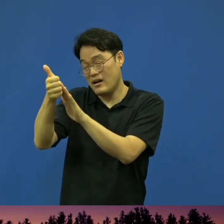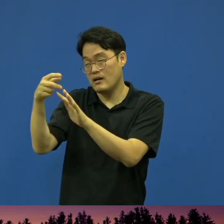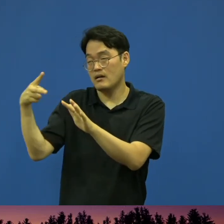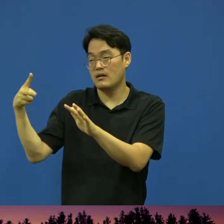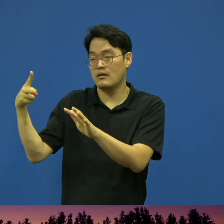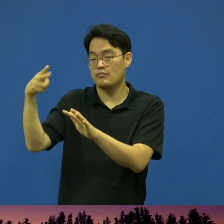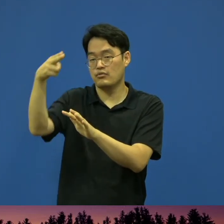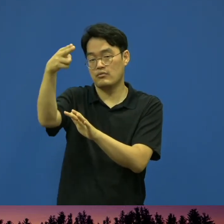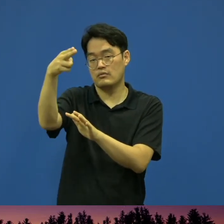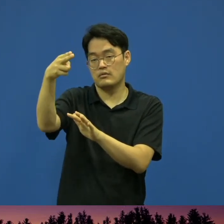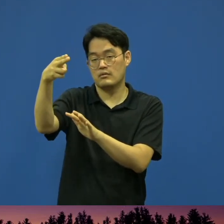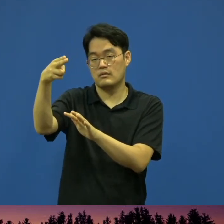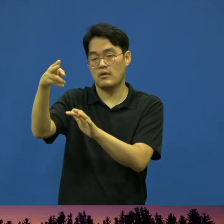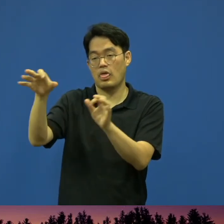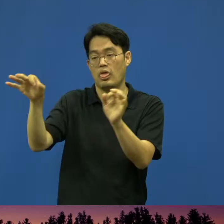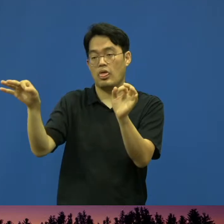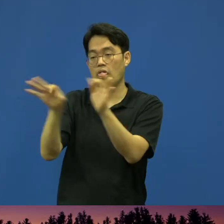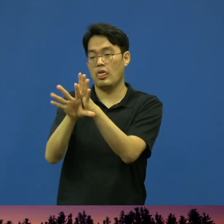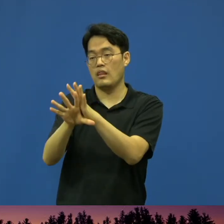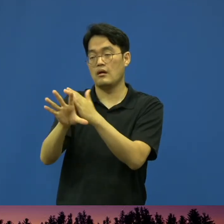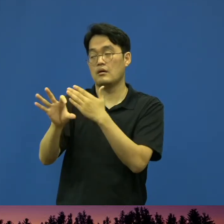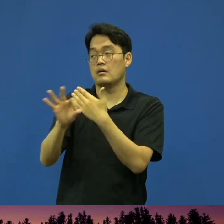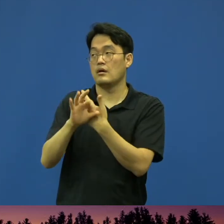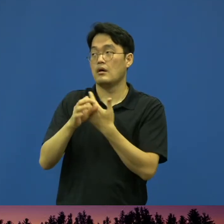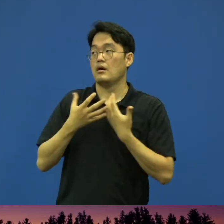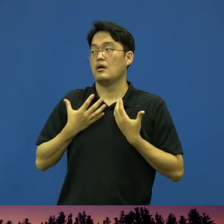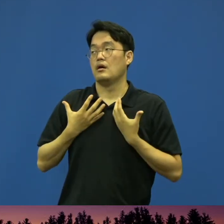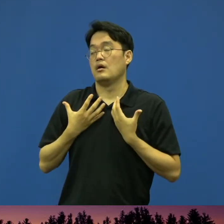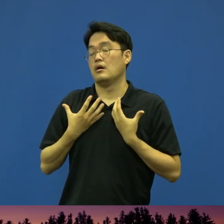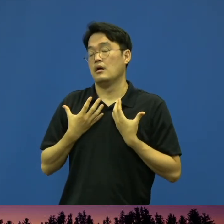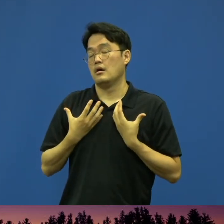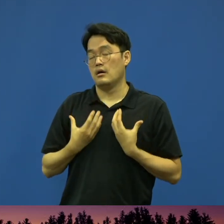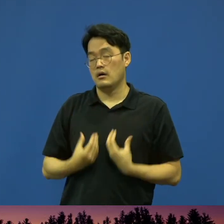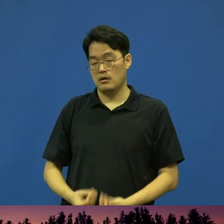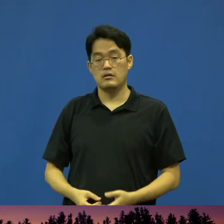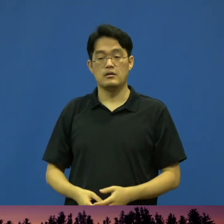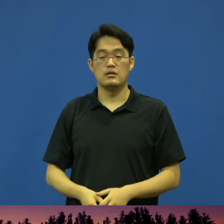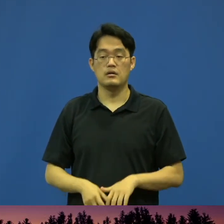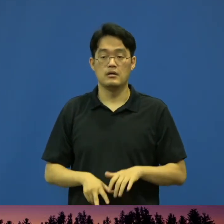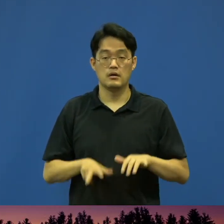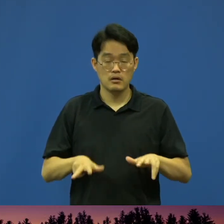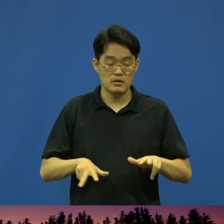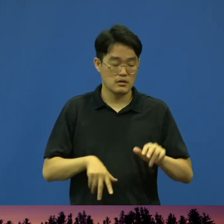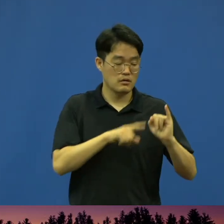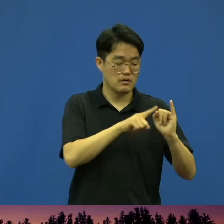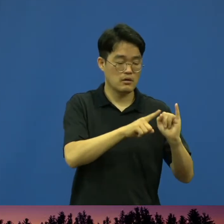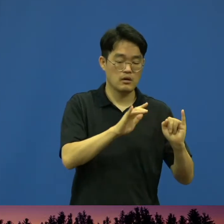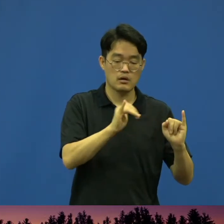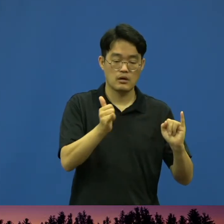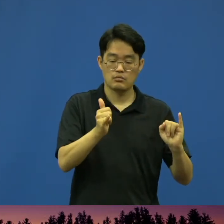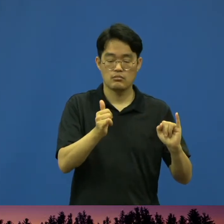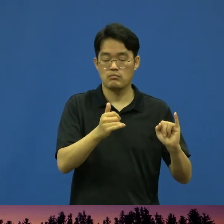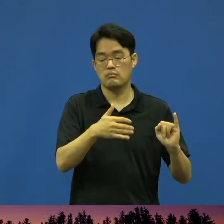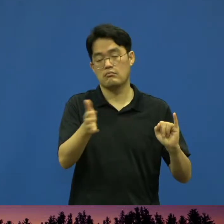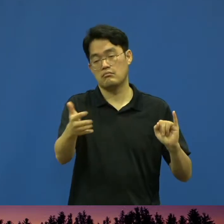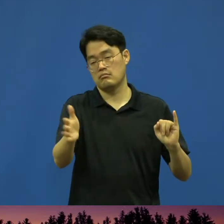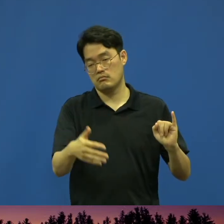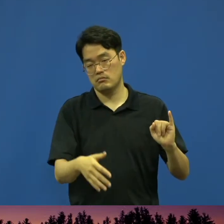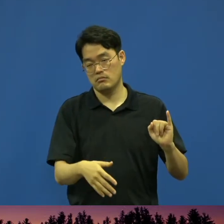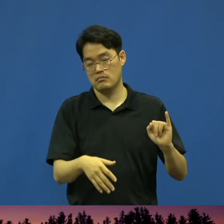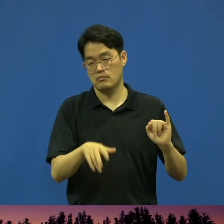끝나버렸습니다. 정말 그 여인은 아무것도 남김없이 이제는 다 끝나버렸습니다. 사랑하는 가족도 그의 열심도 소용이